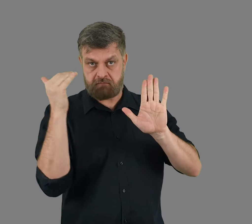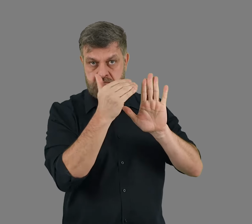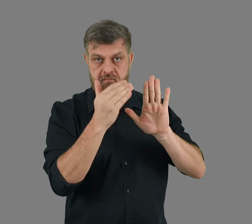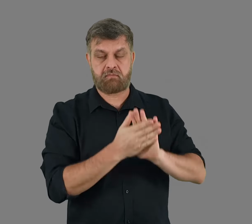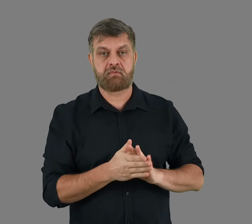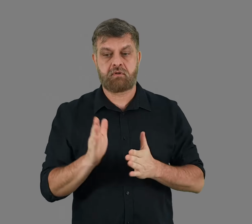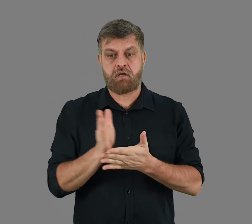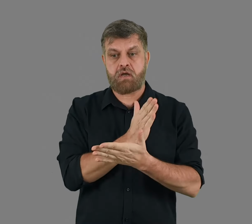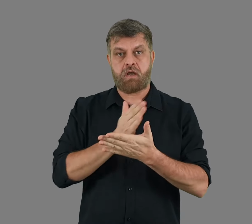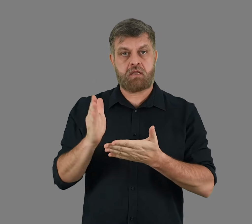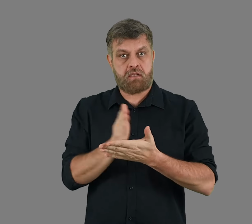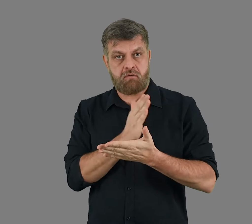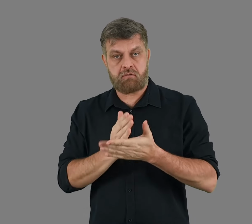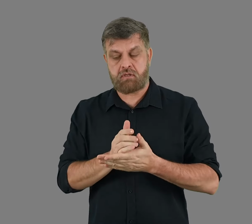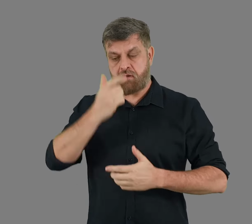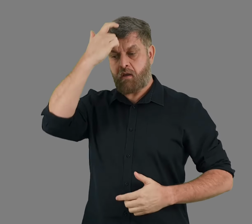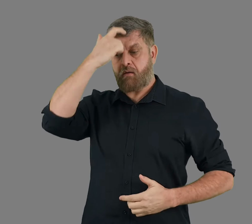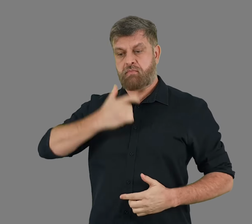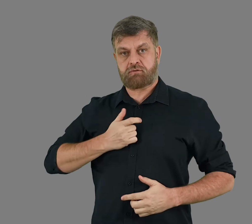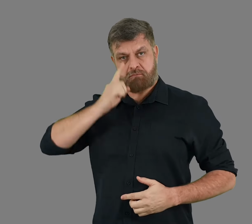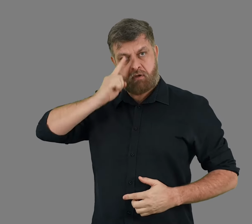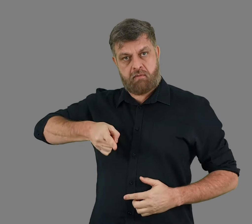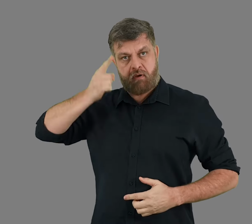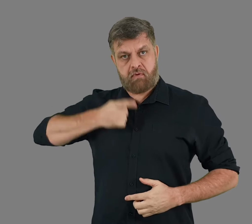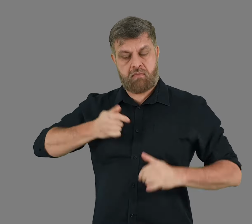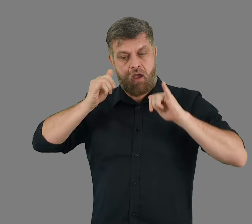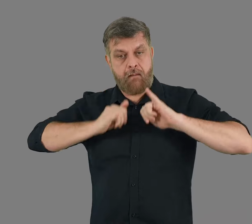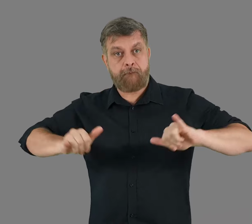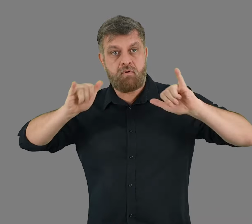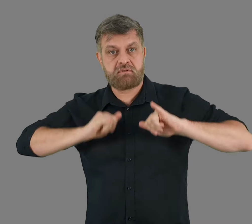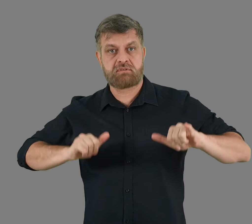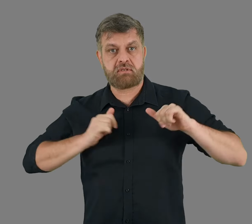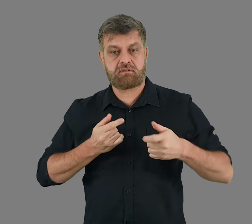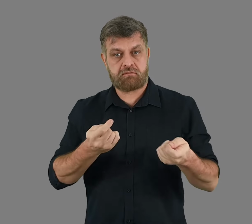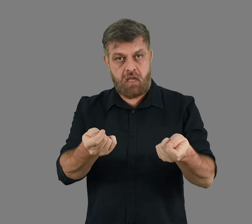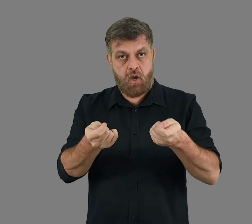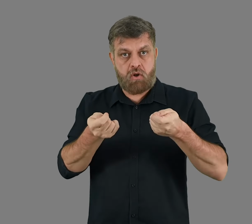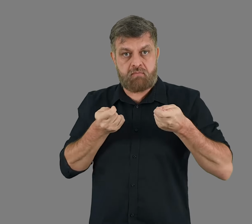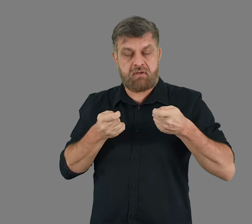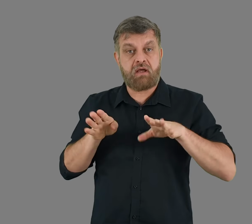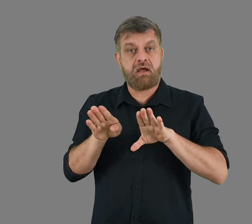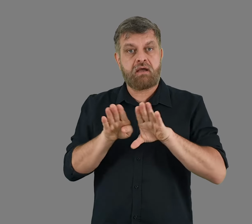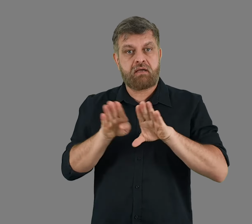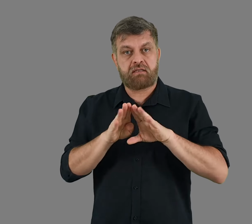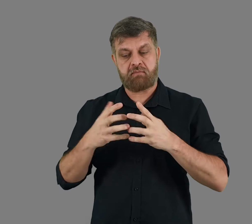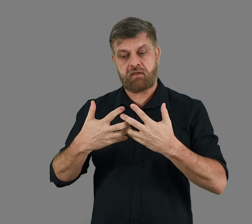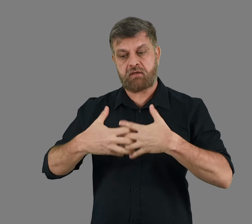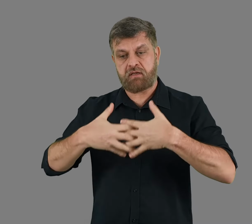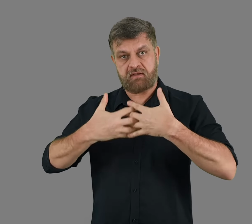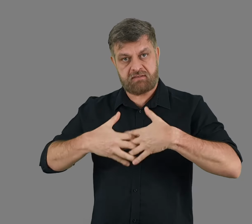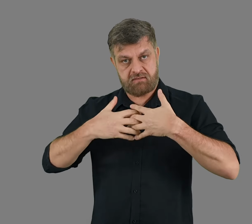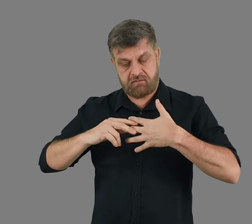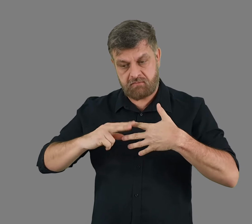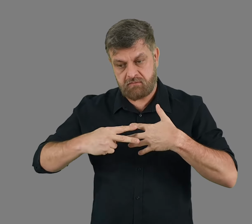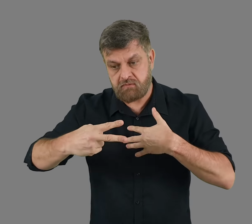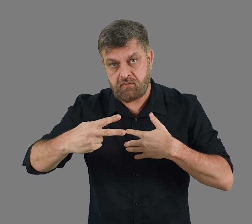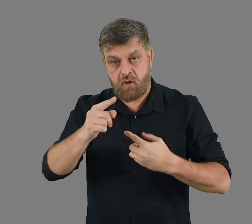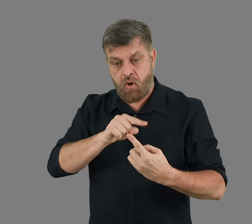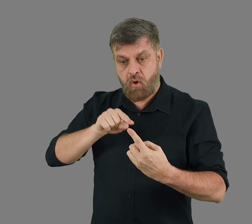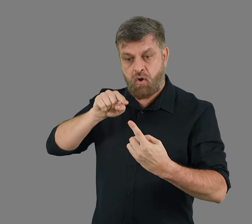impessoabilidade, moralidade, publicidade, economicidade e da eficiência, visando